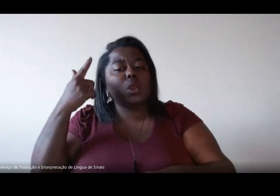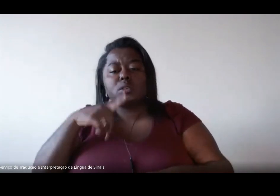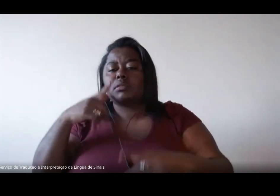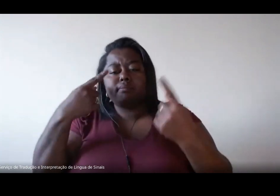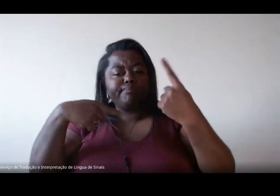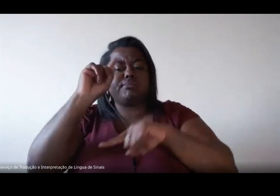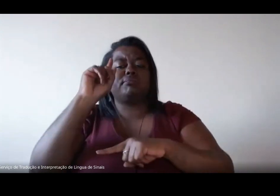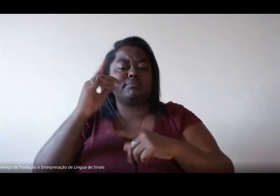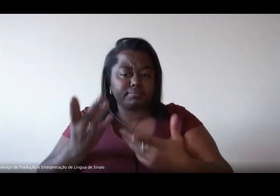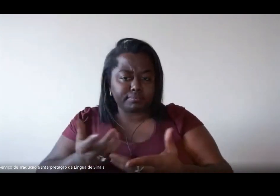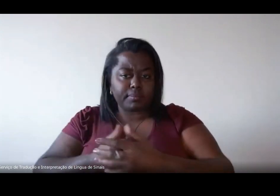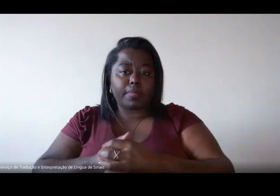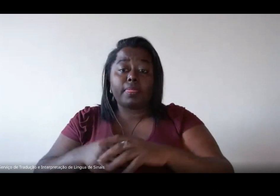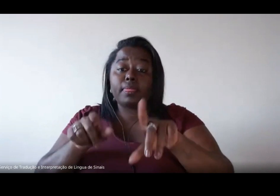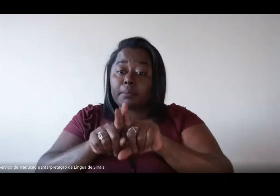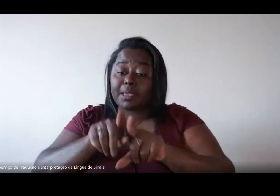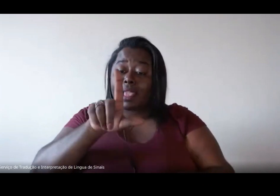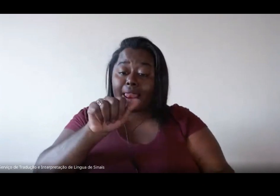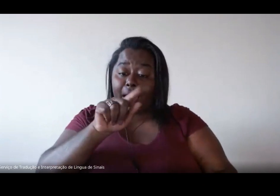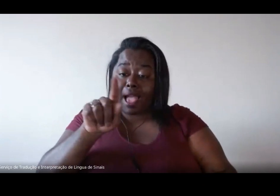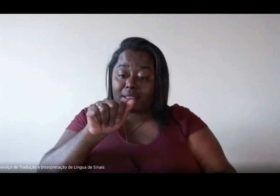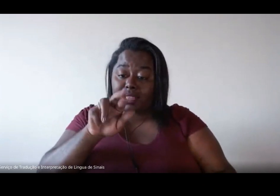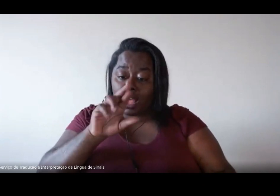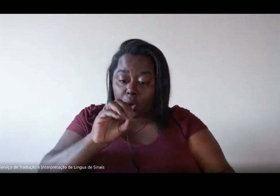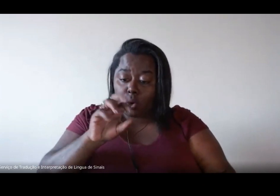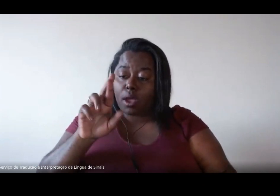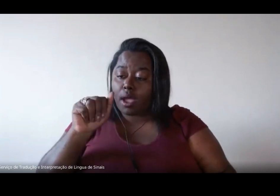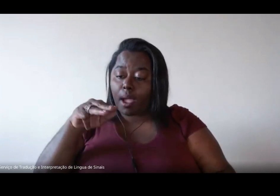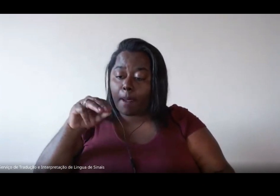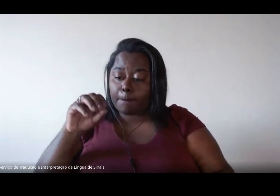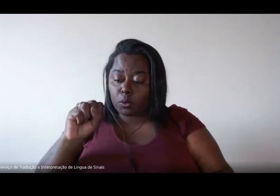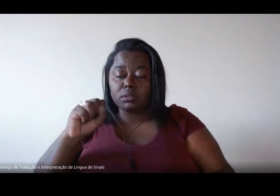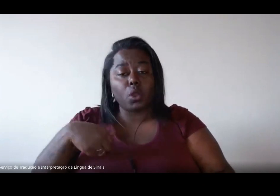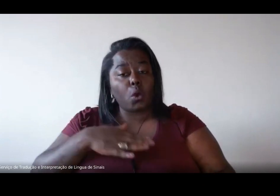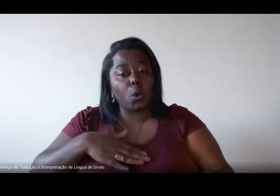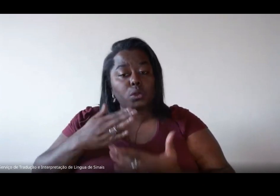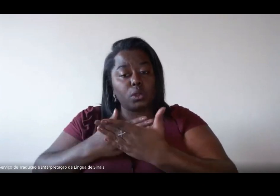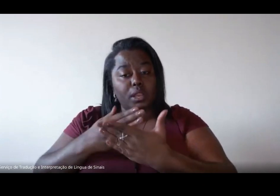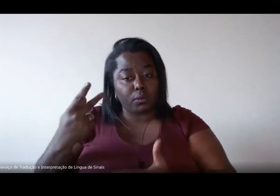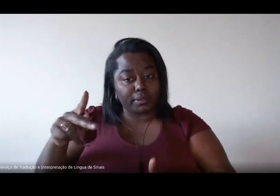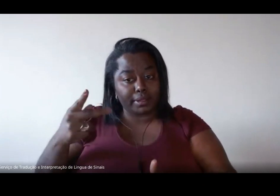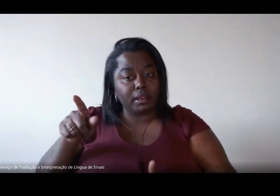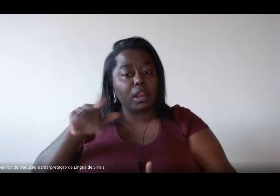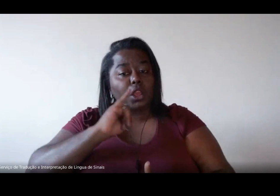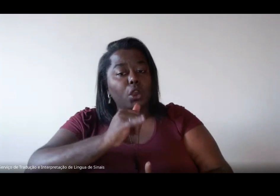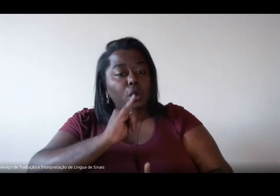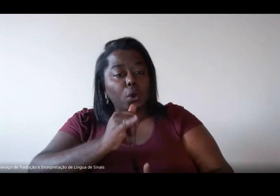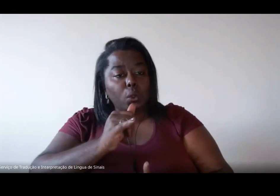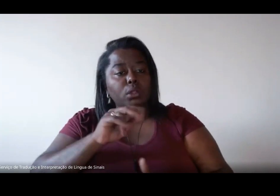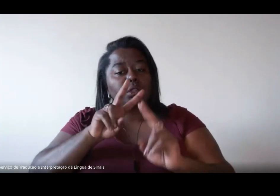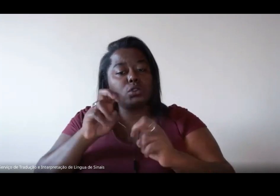se projetar e ir para frente. O Lázaro Ramos também, eu gosto muito daquele livro do Lázaro Ramos, que ele